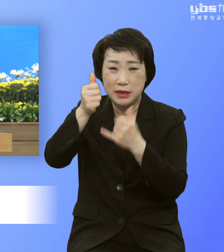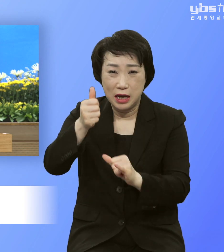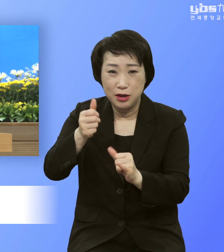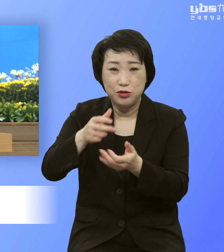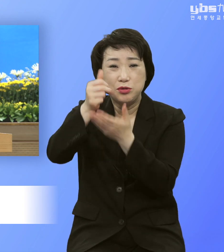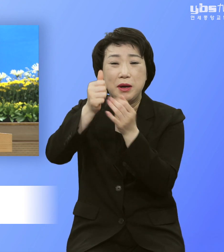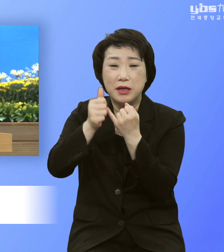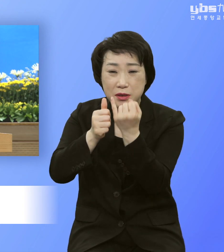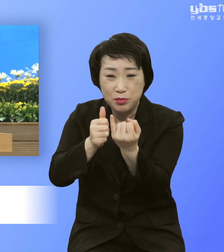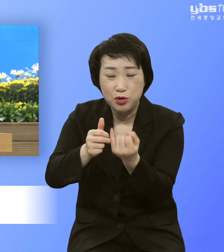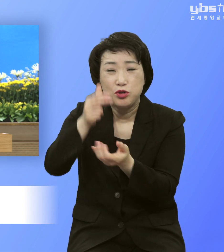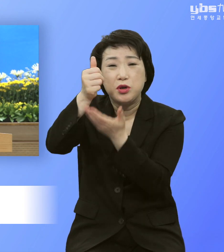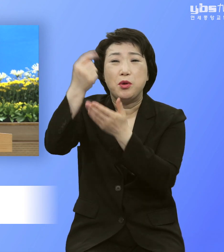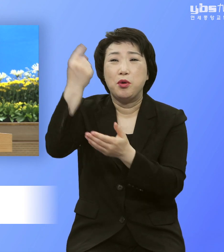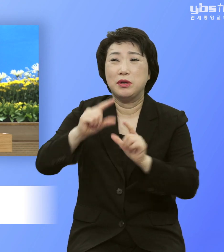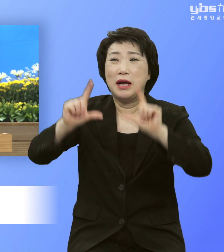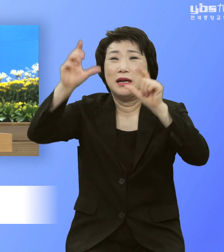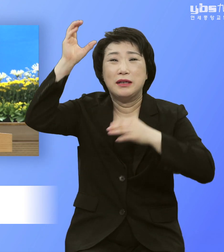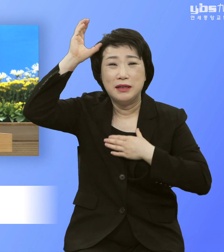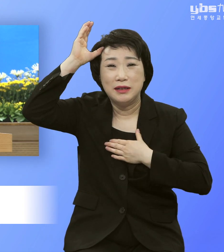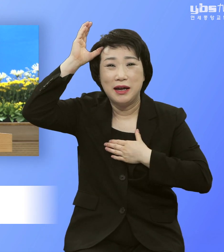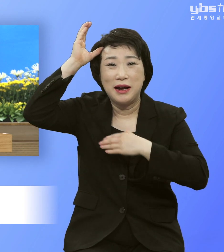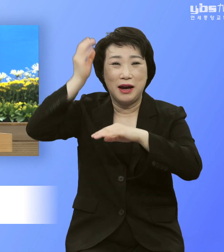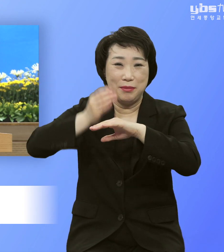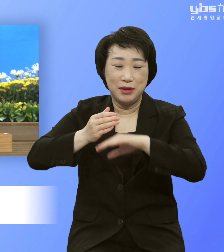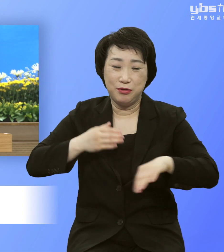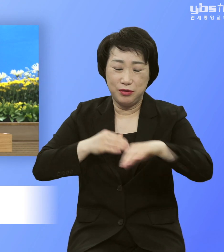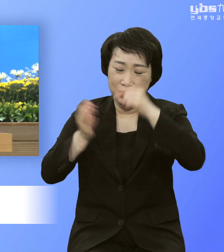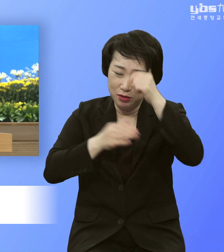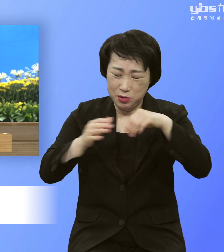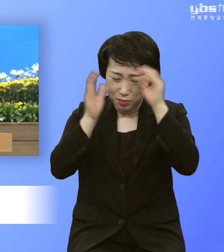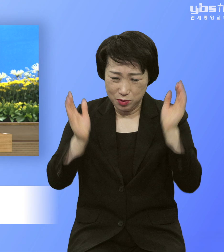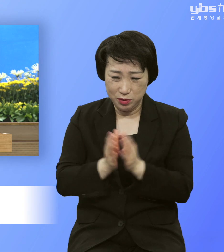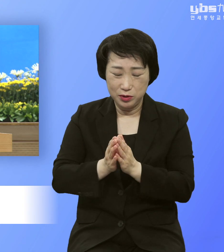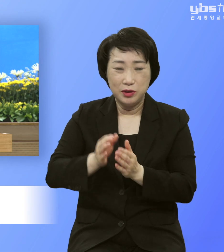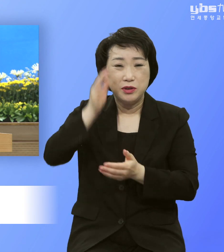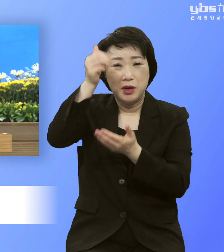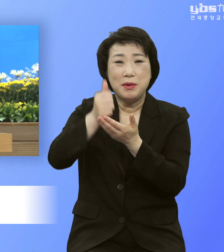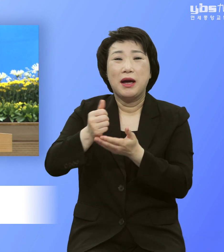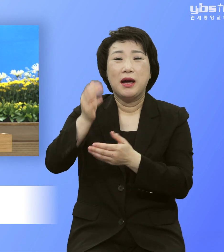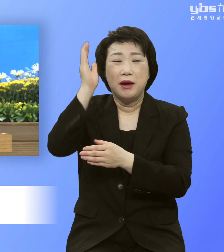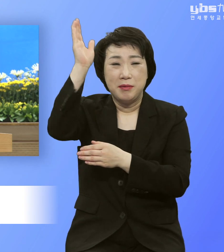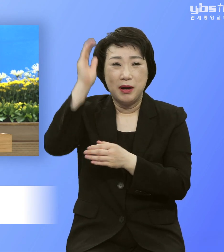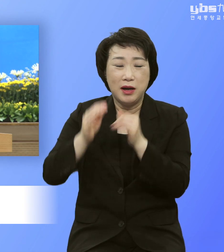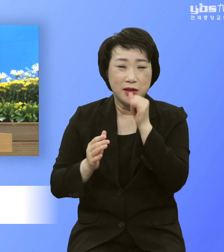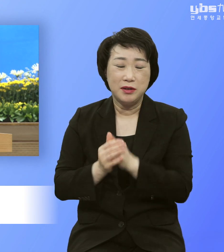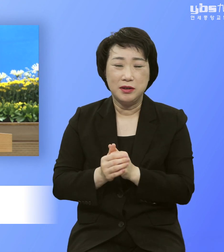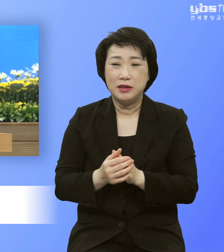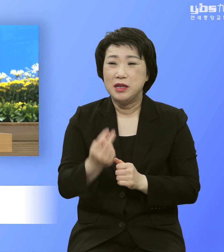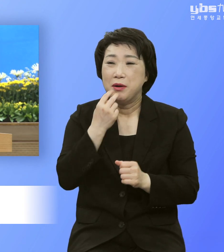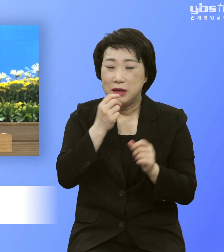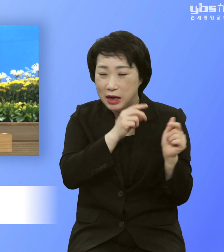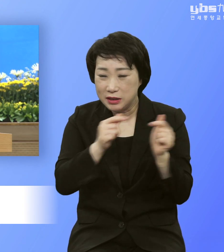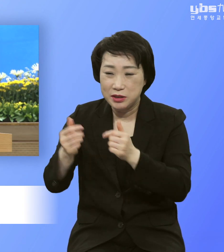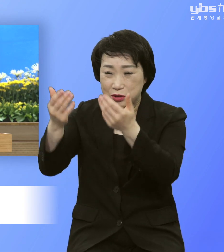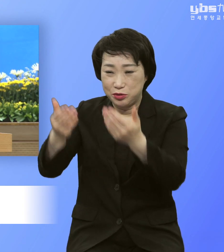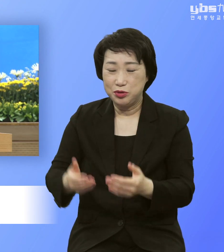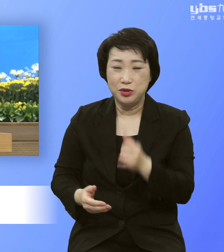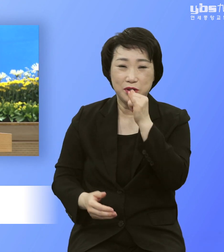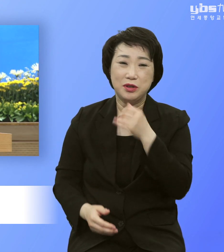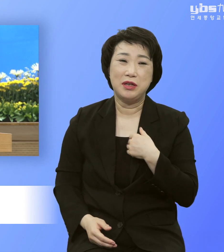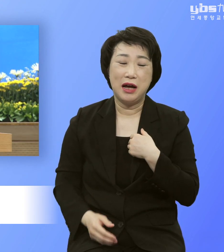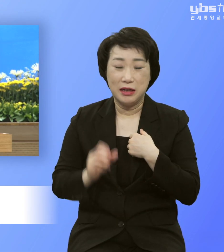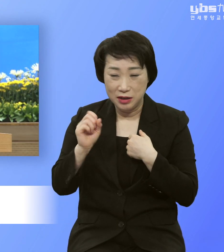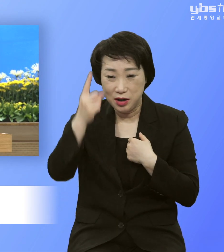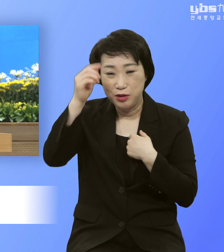주님의 신부로 주님 오실 날 기대하게 하심을 감사합니다. 우리 모든 성도의 날마다 강단을 통해 생명의 양식과 생명의 의심을 공급받게 하심,